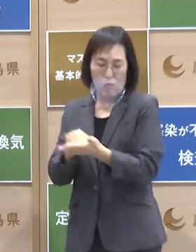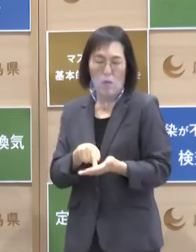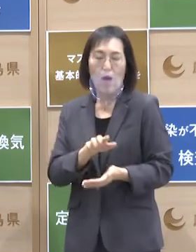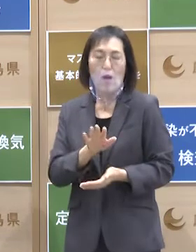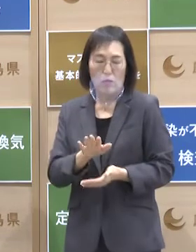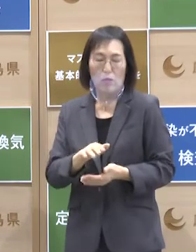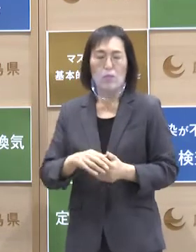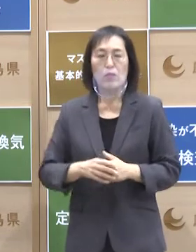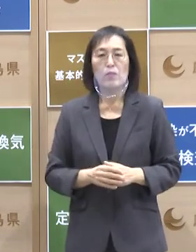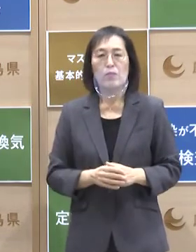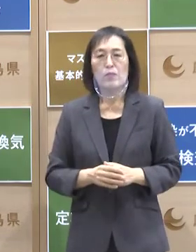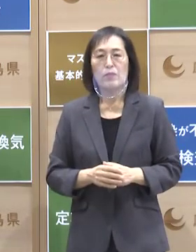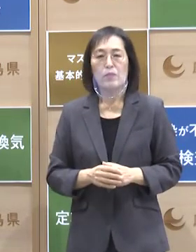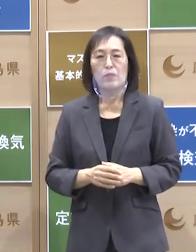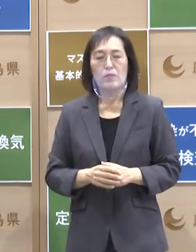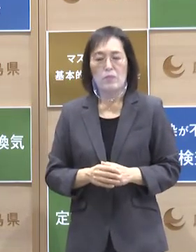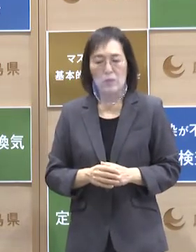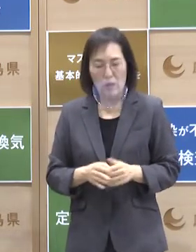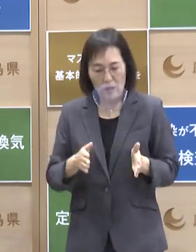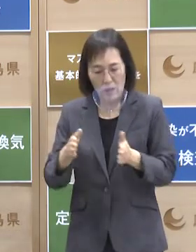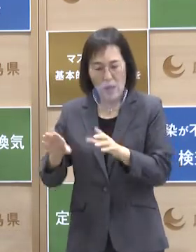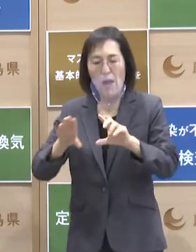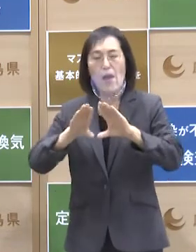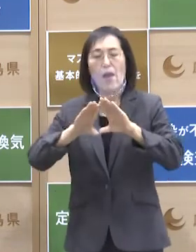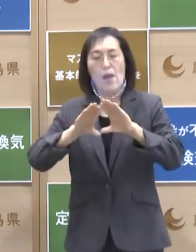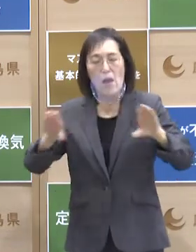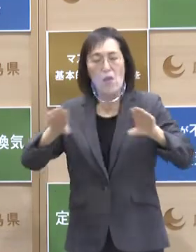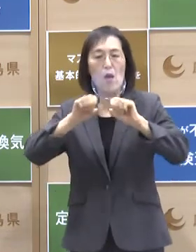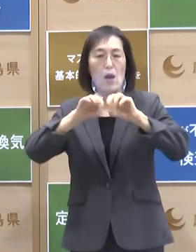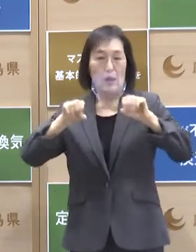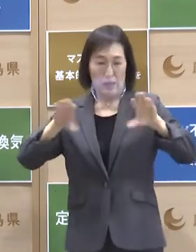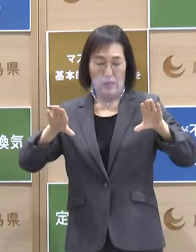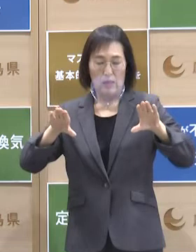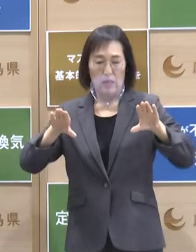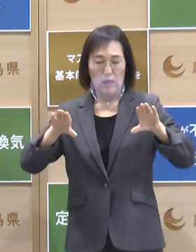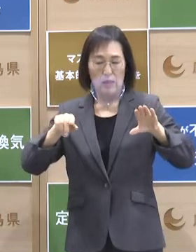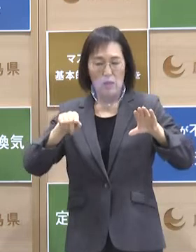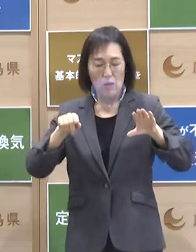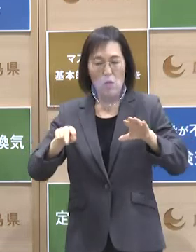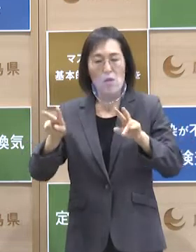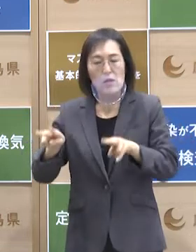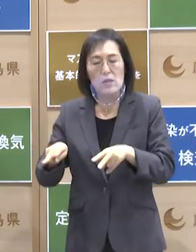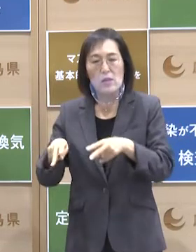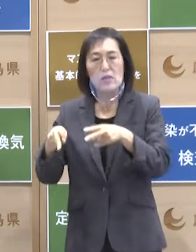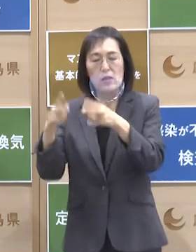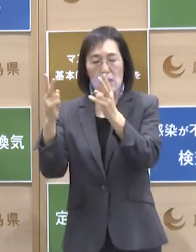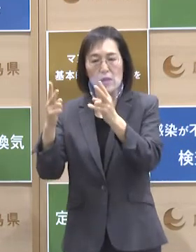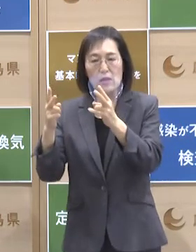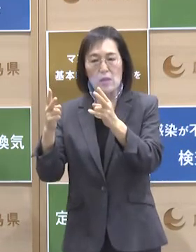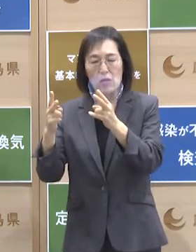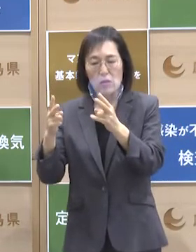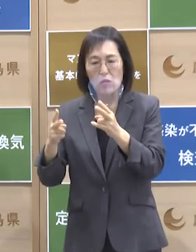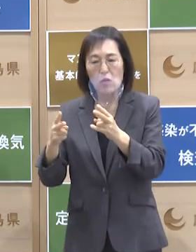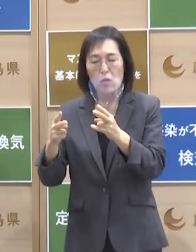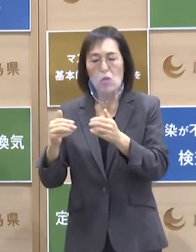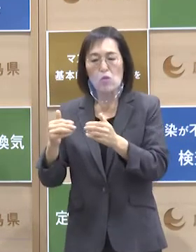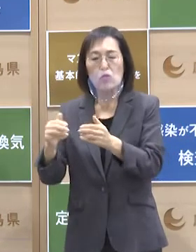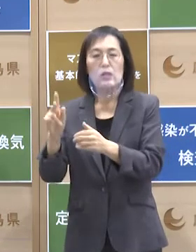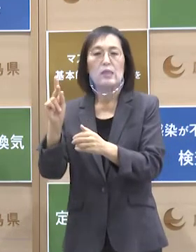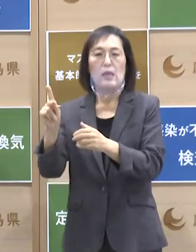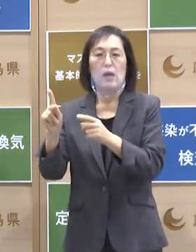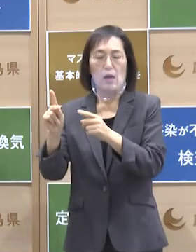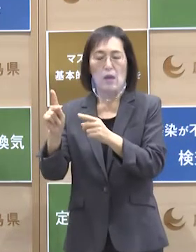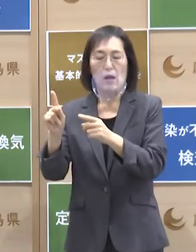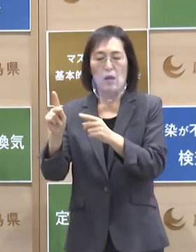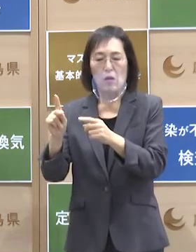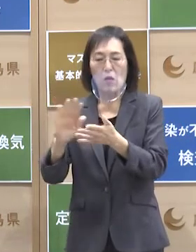こういうふうにですね、それから平和発信についても専任のですね、平和プロジェクト推進課っていうのを、県民会議の中に